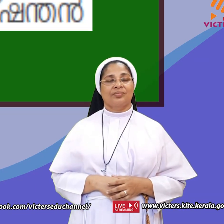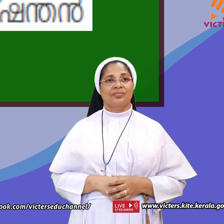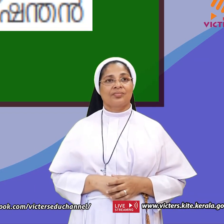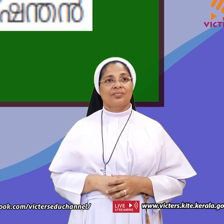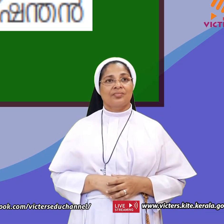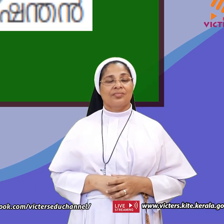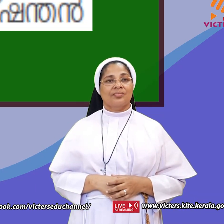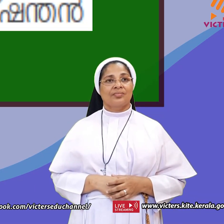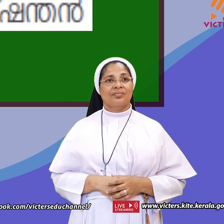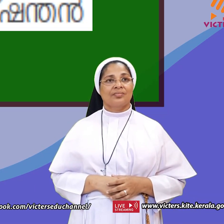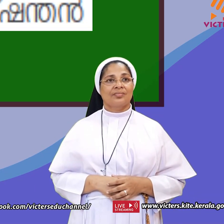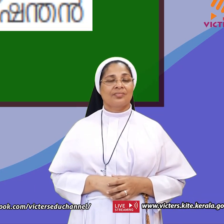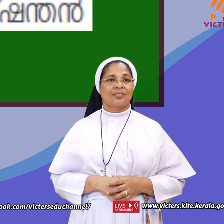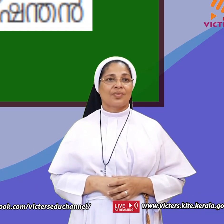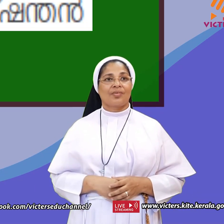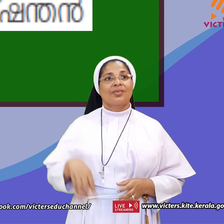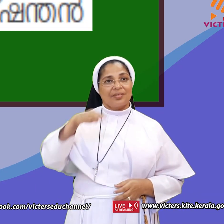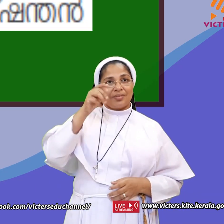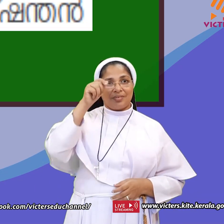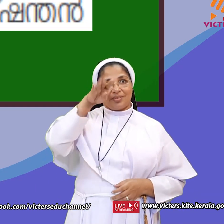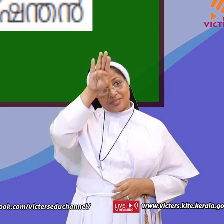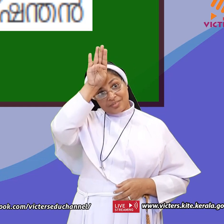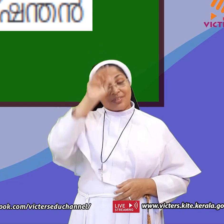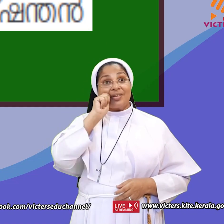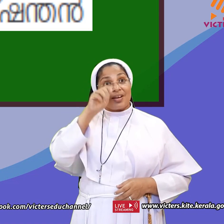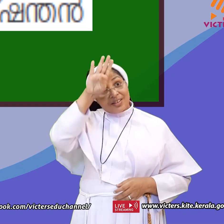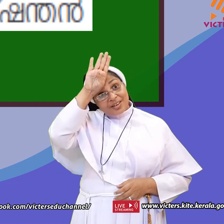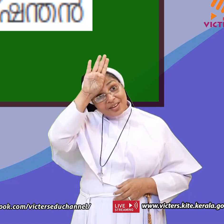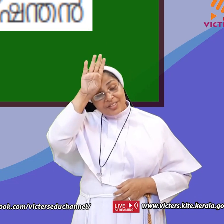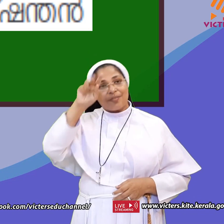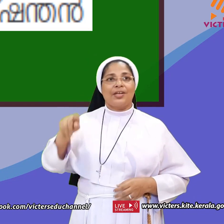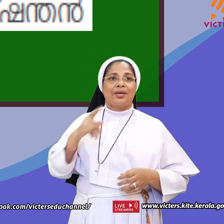ദുഷ്യന്തൻ്റെയും ശകുന്തളയുടെയും പുത്രനെ പാഠഭാഗത്ത് അവതരിപ്പിക്കുന്നു.